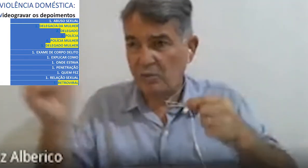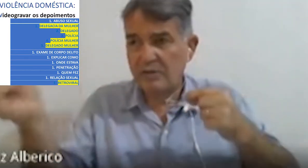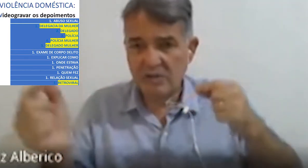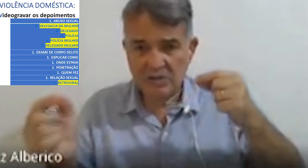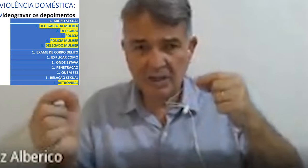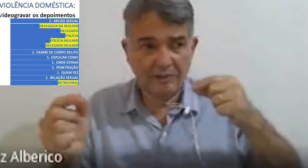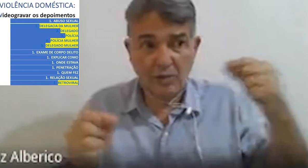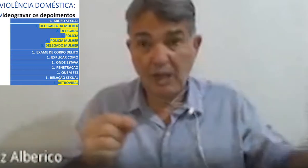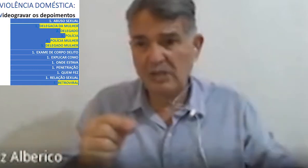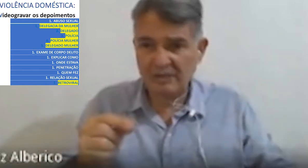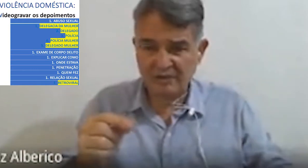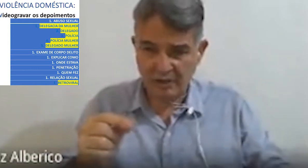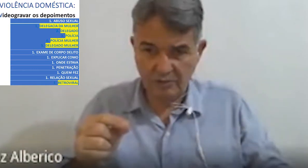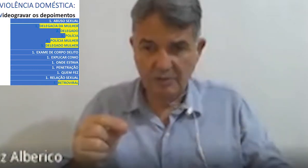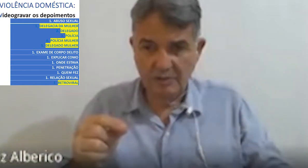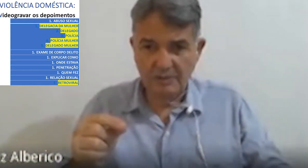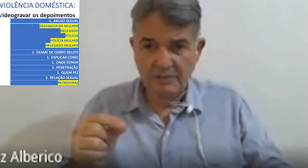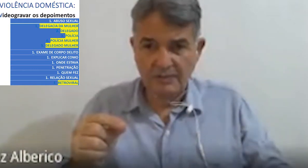Quantos estavam? Quem estava vendo?